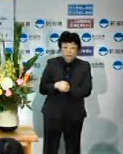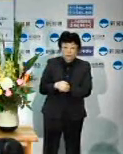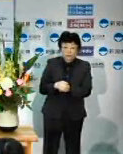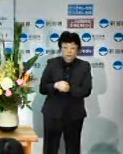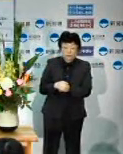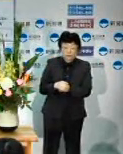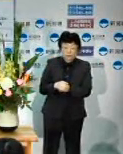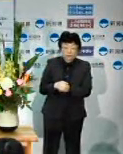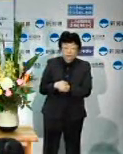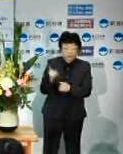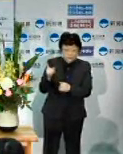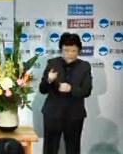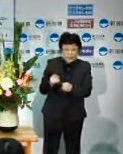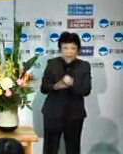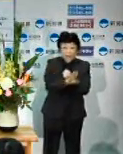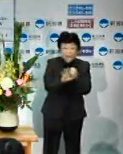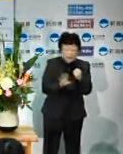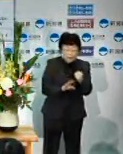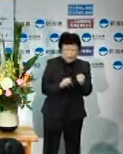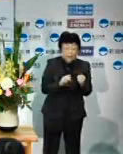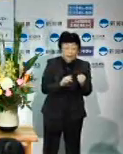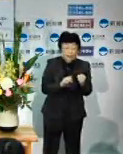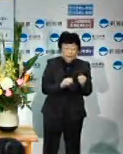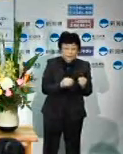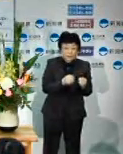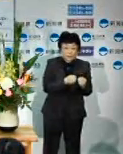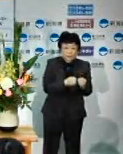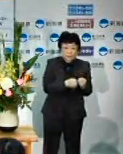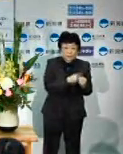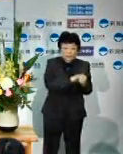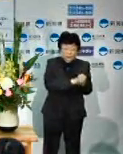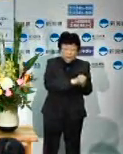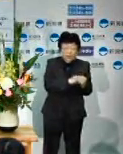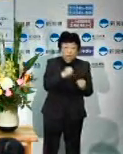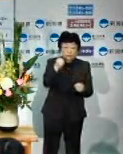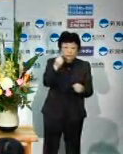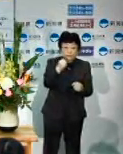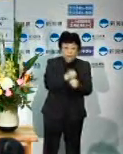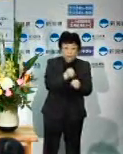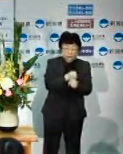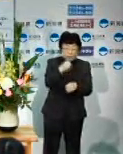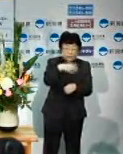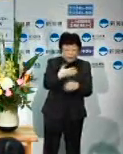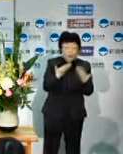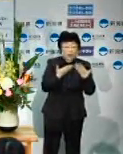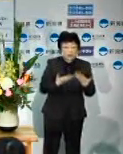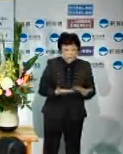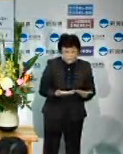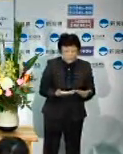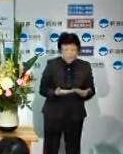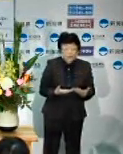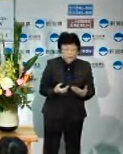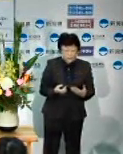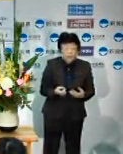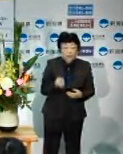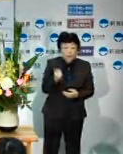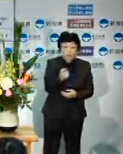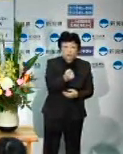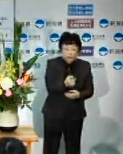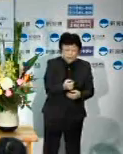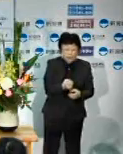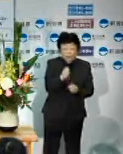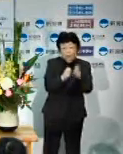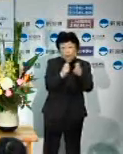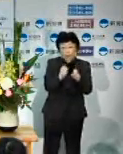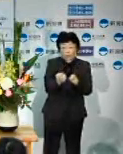原発については安全性を、まさに安全性を確認され、安全性が確認された原発については順次稼働させていくという方針